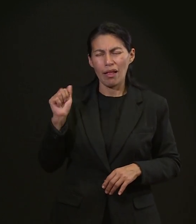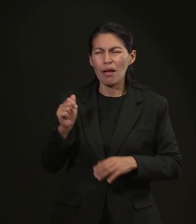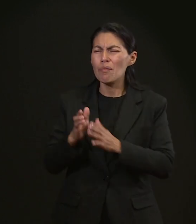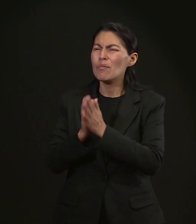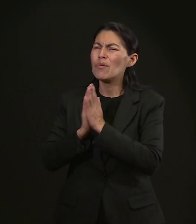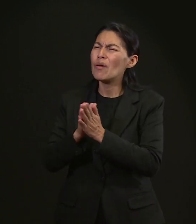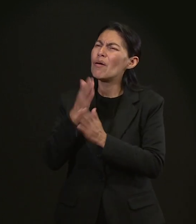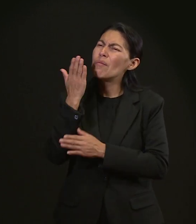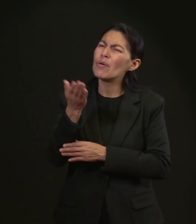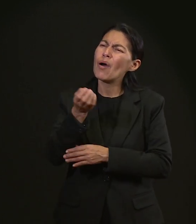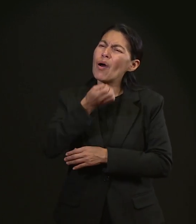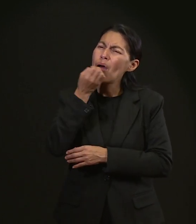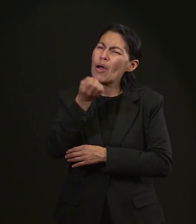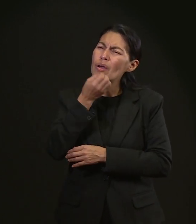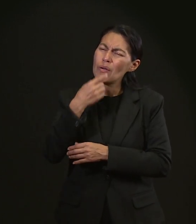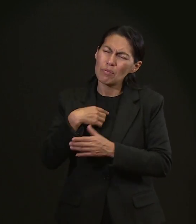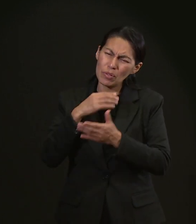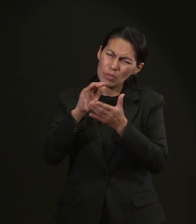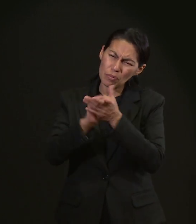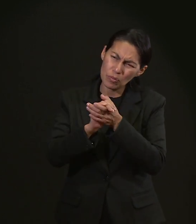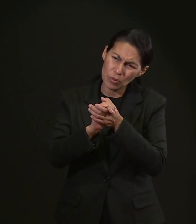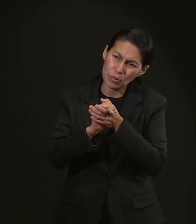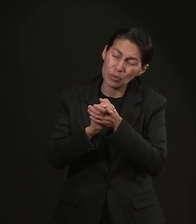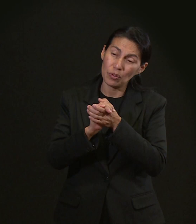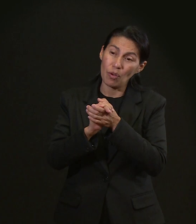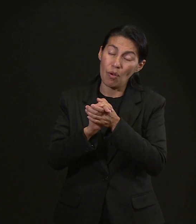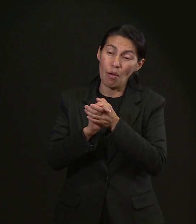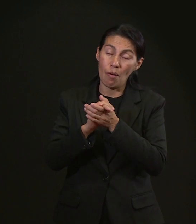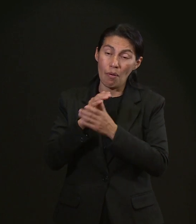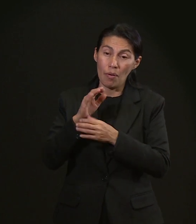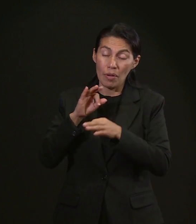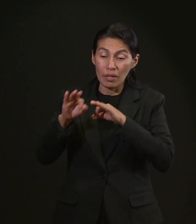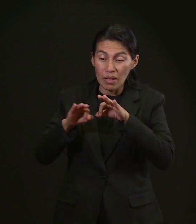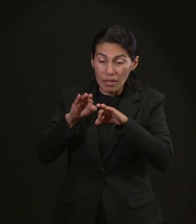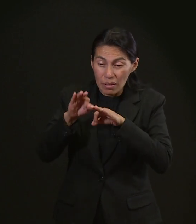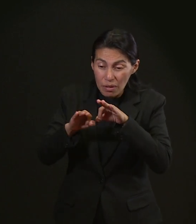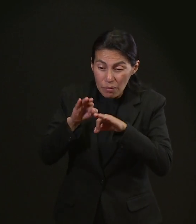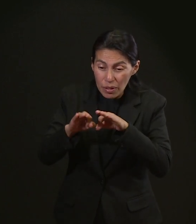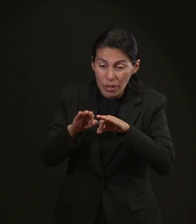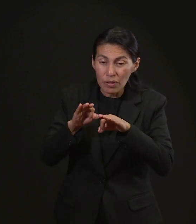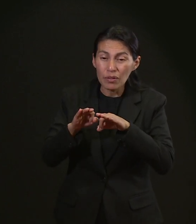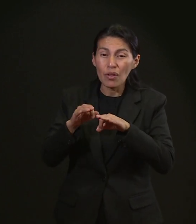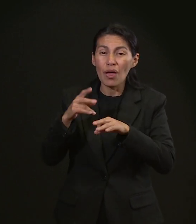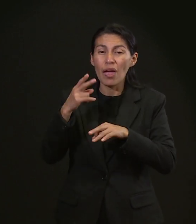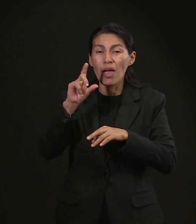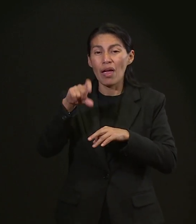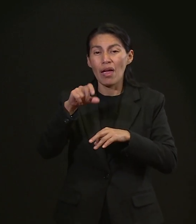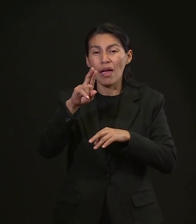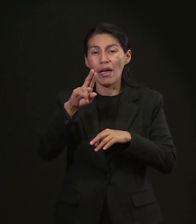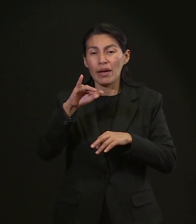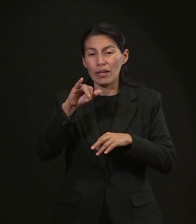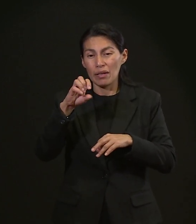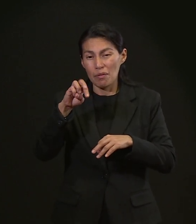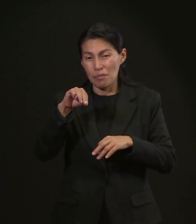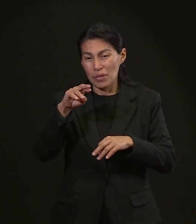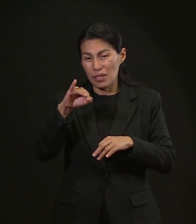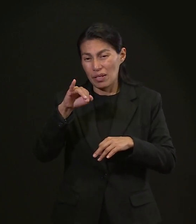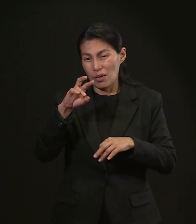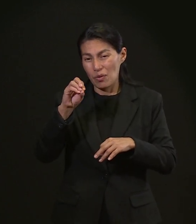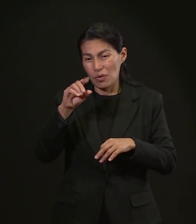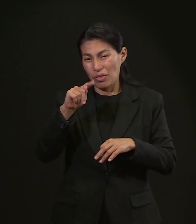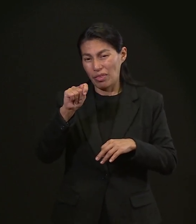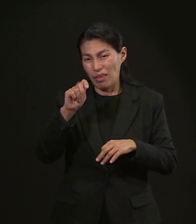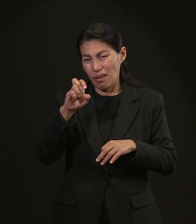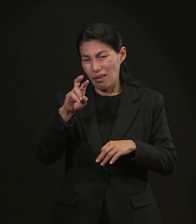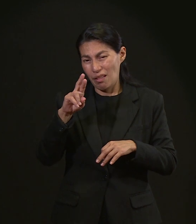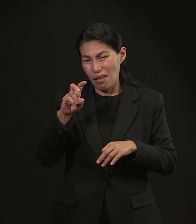felipe robles castillo él está en un tratamiento de quimioterapia por cáncer de colon lleva ya siete